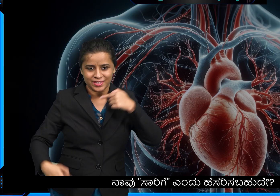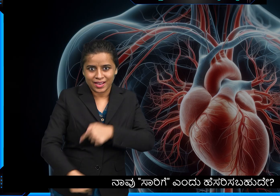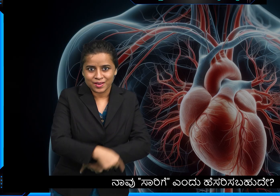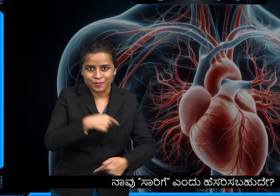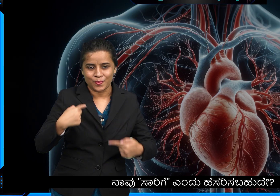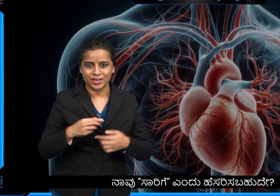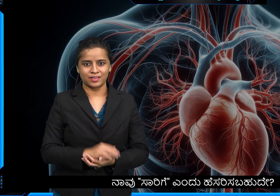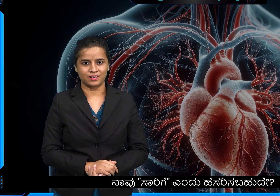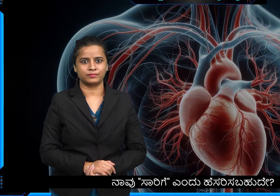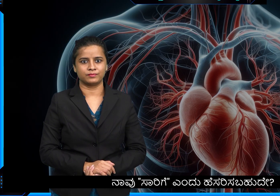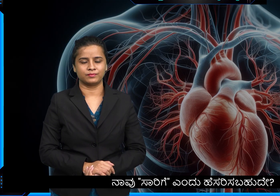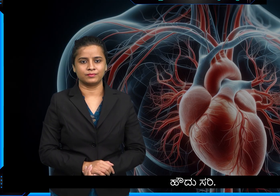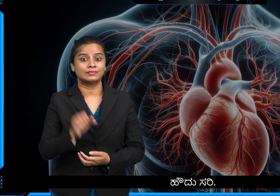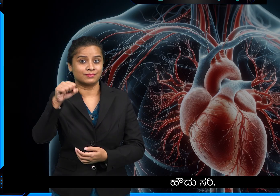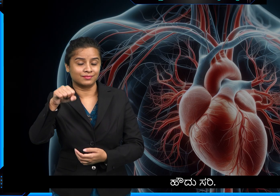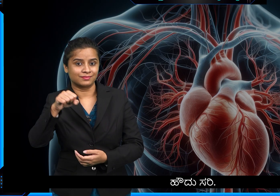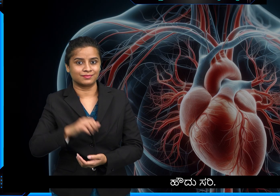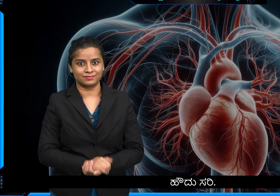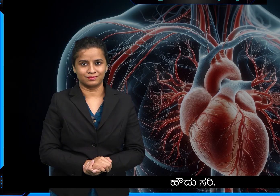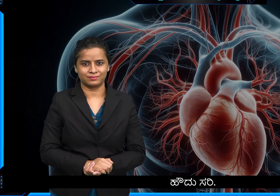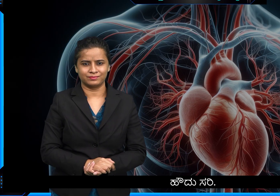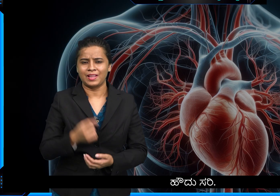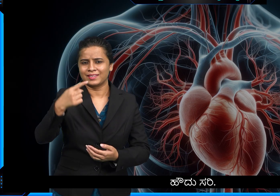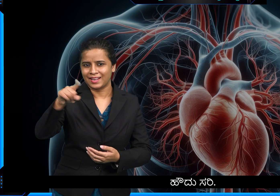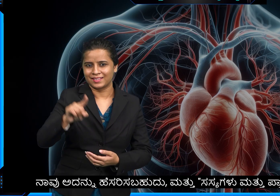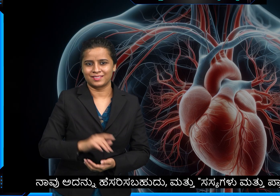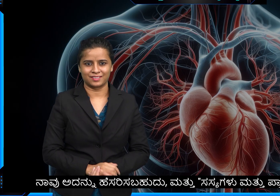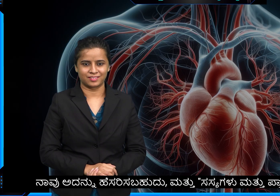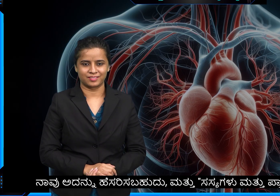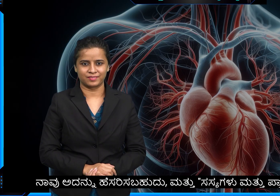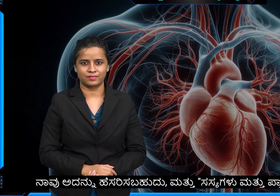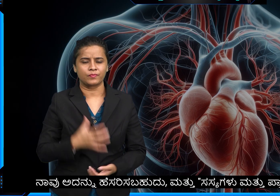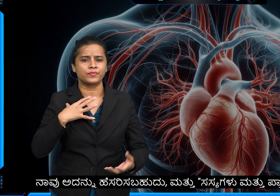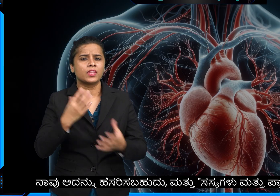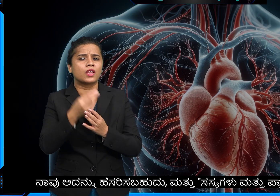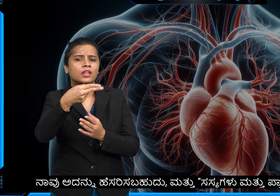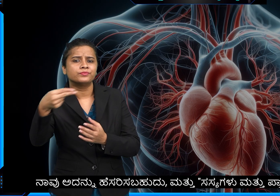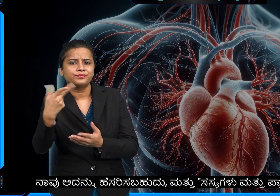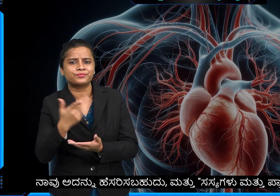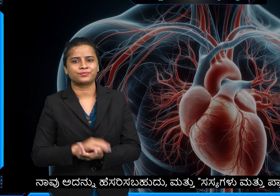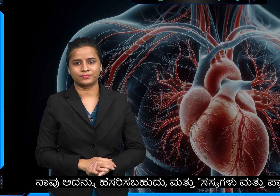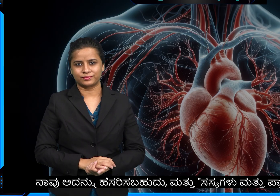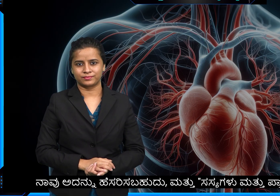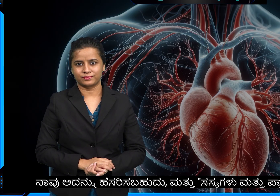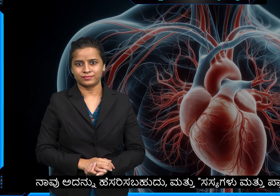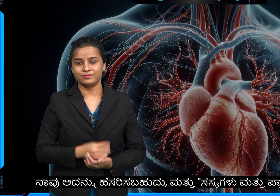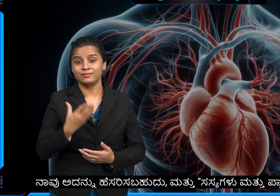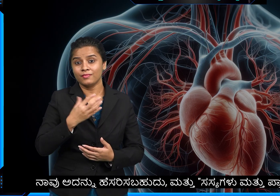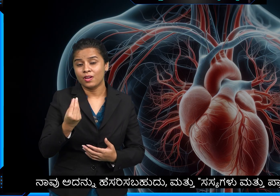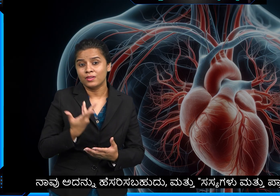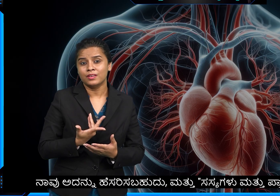ಸಾರಿಗೆ ಎಂದು ಹೆಸರಿಸಬಹುದೇ? ಹೌದು, ಸರಿ, ನಾವು ಅದನ್ನು ಹೆಸರಿಸಬಹುದು.